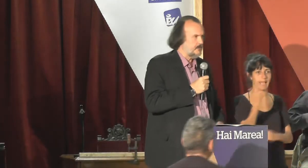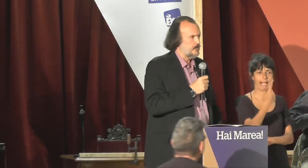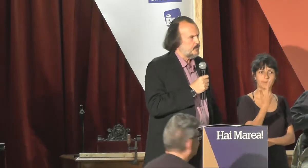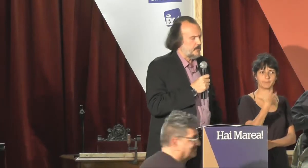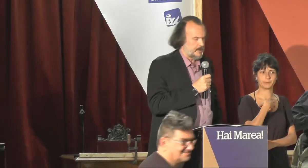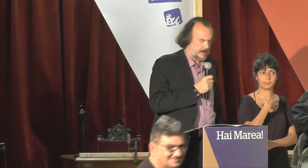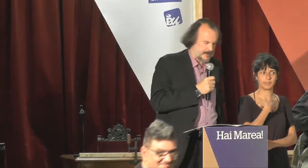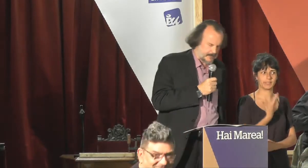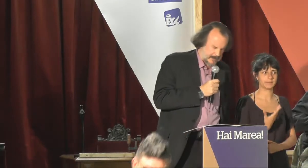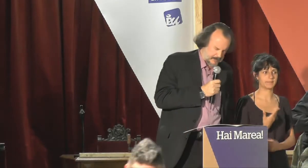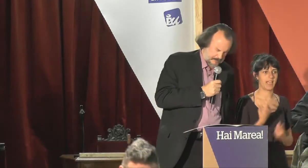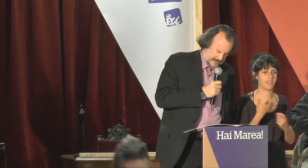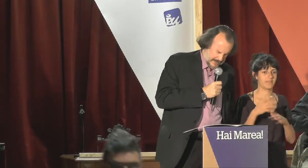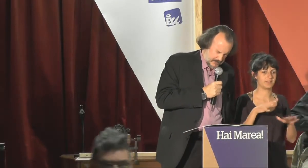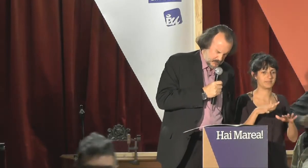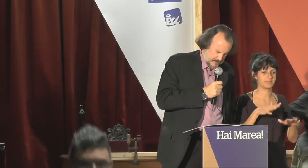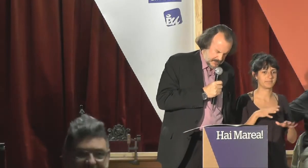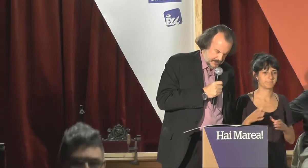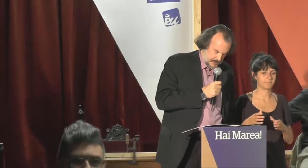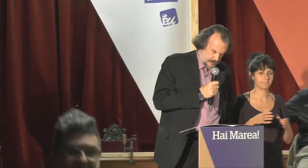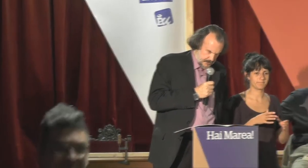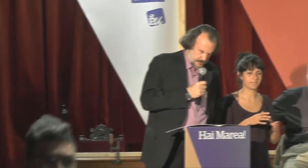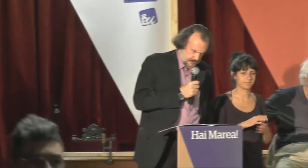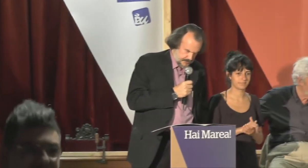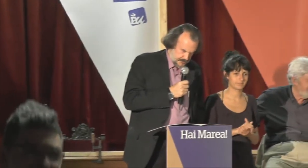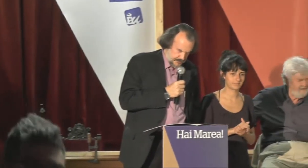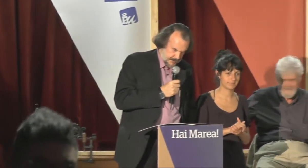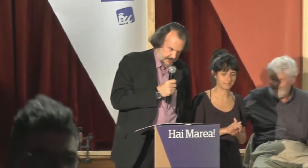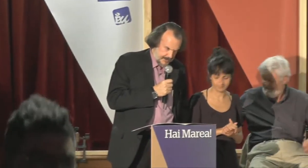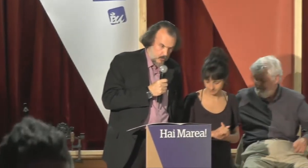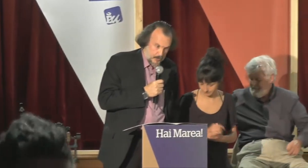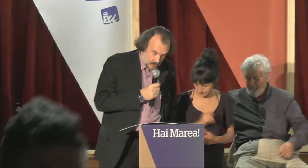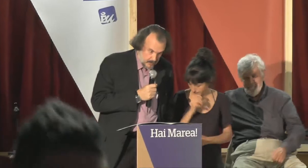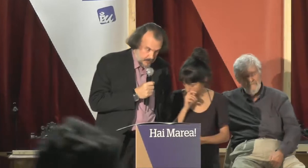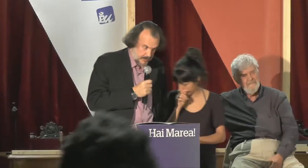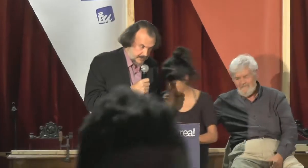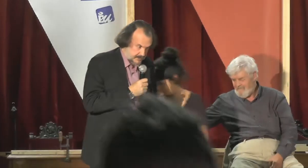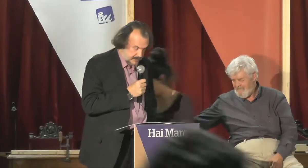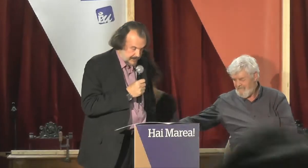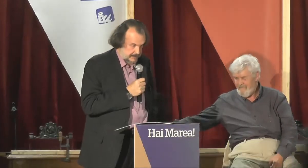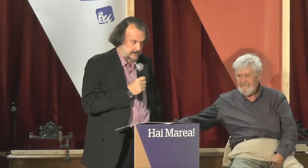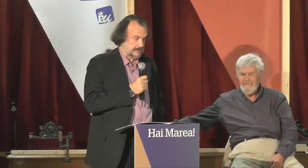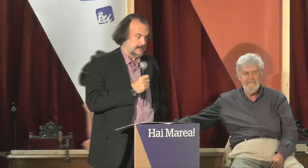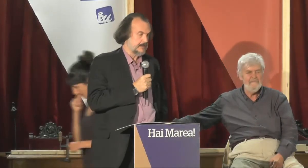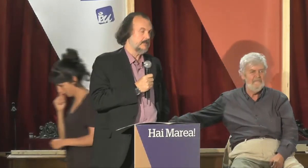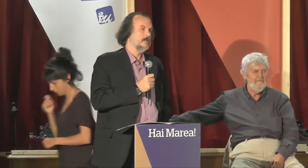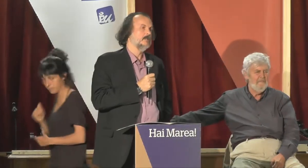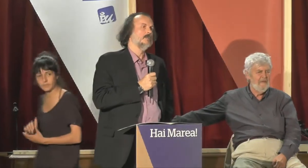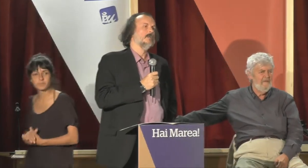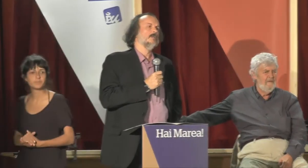Un saúdo moi entrañável aos compañeiros de Lugo Novo que aquí están,